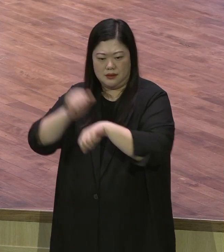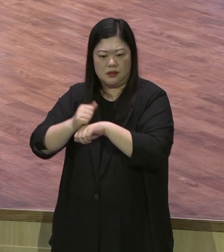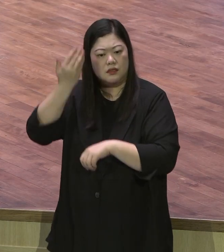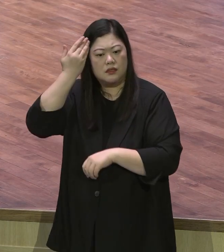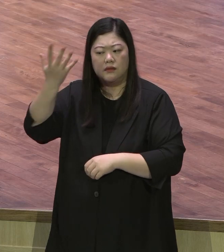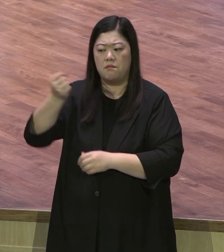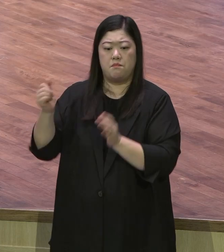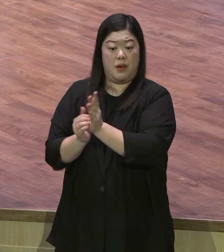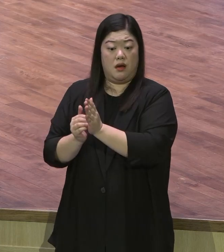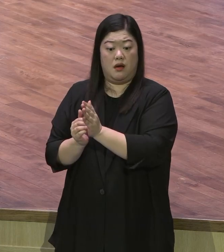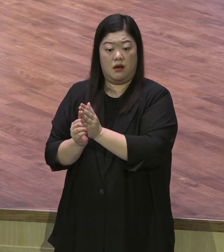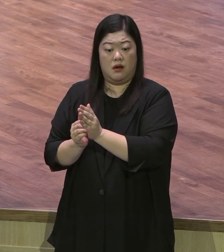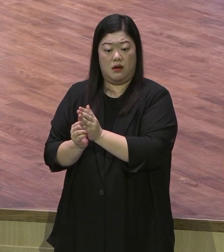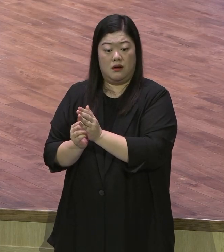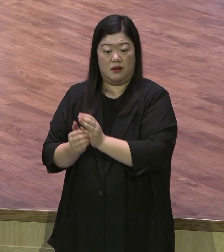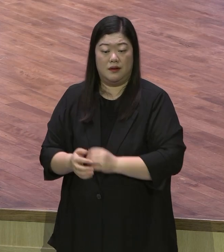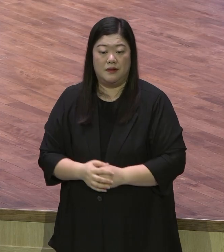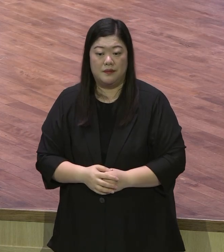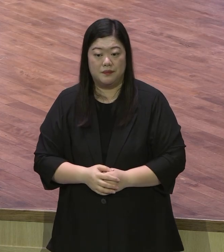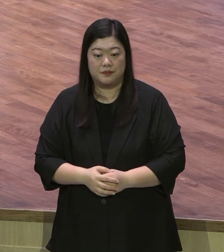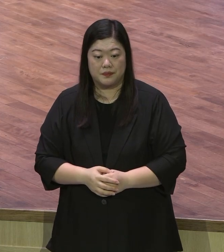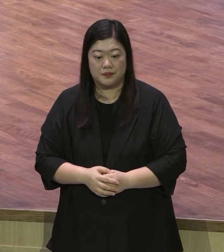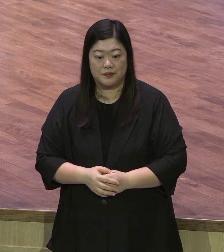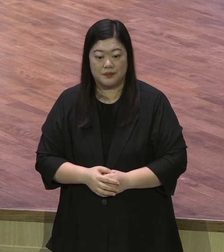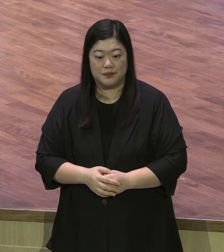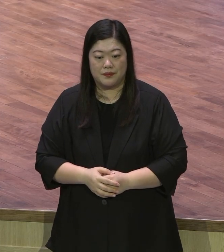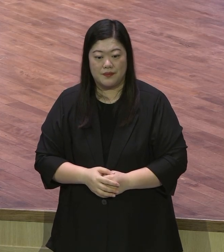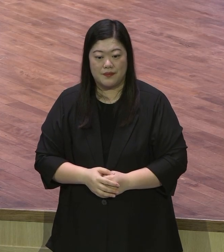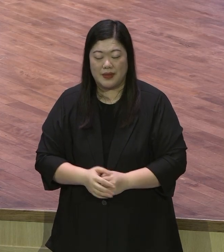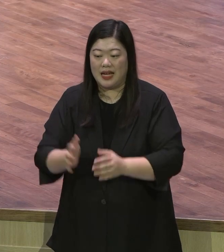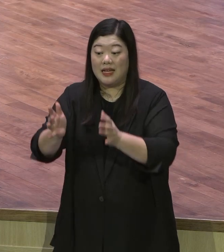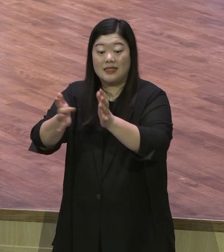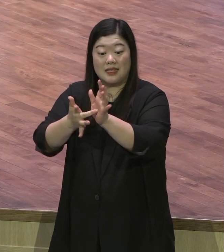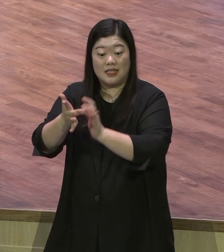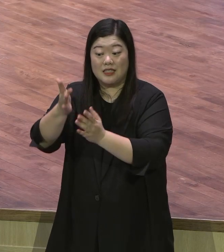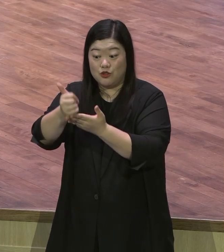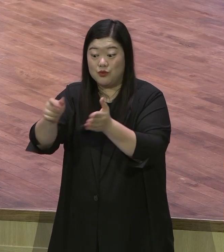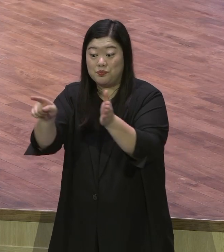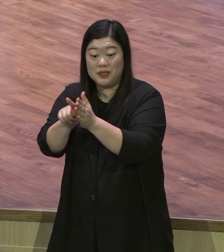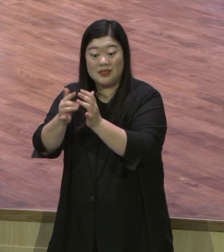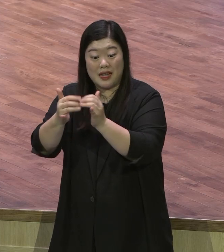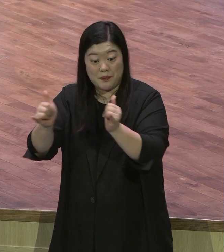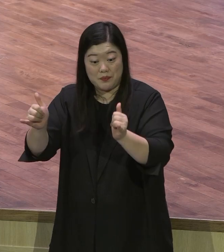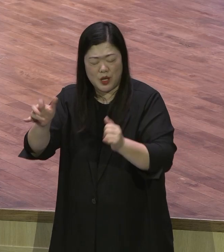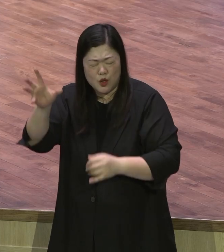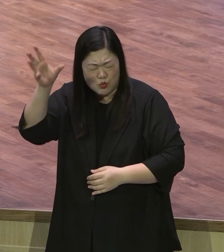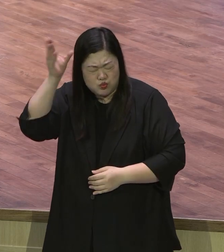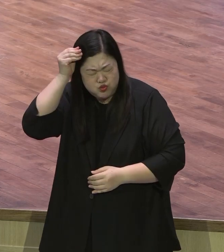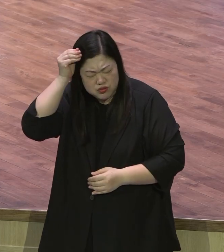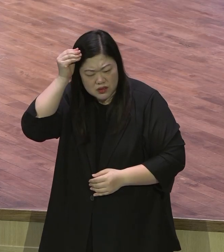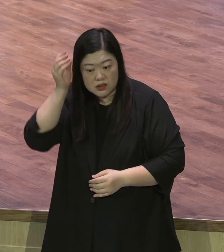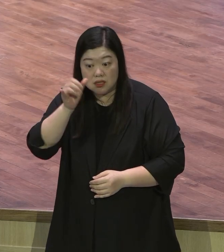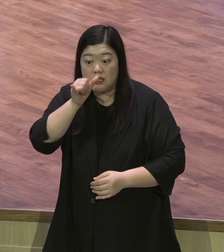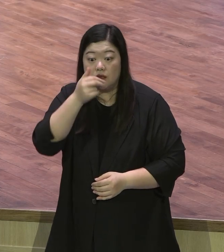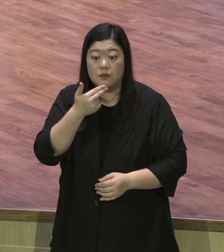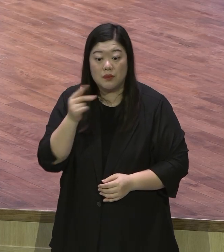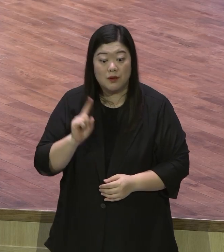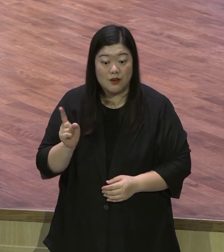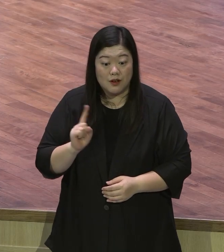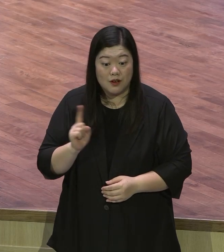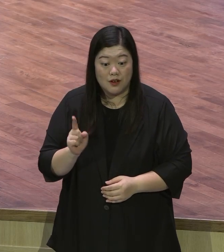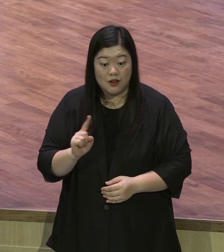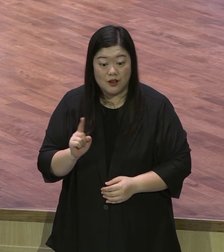예수 믿는 사람은 무식할 수가 없어요. 무식한 사람이 없어요. 학교 문 앞에 안 가도 굉장히 유식해요. 제 친척